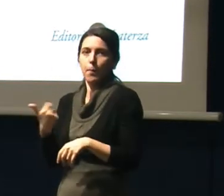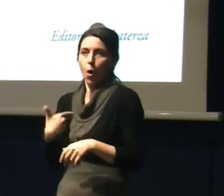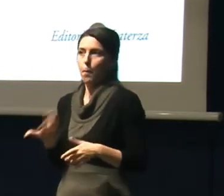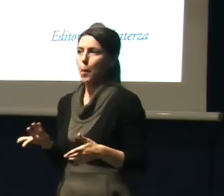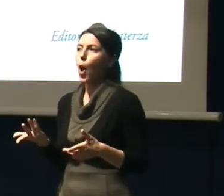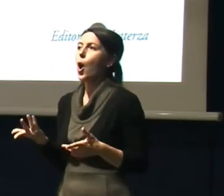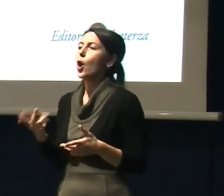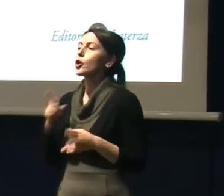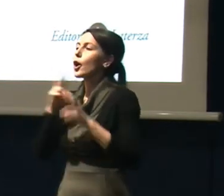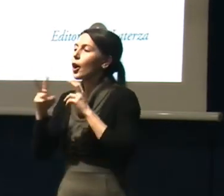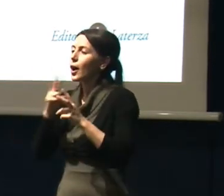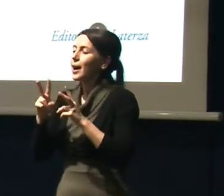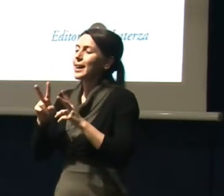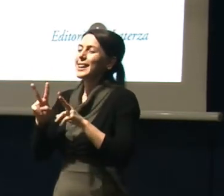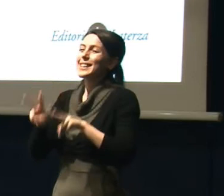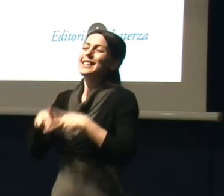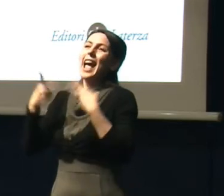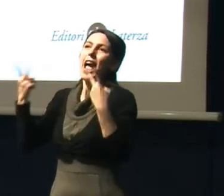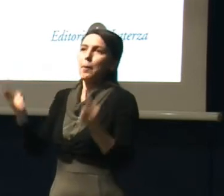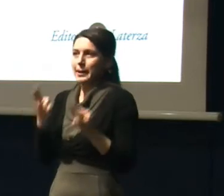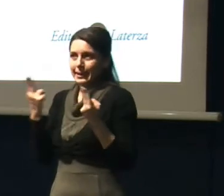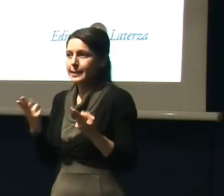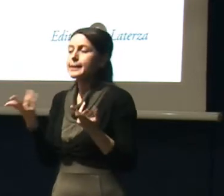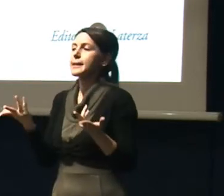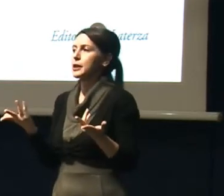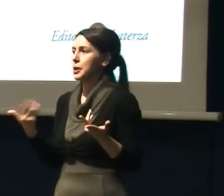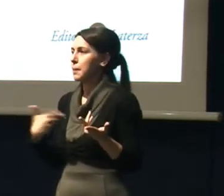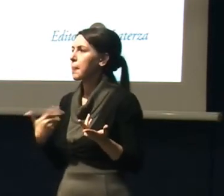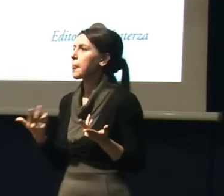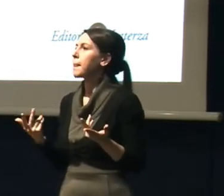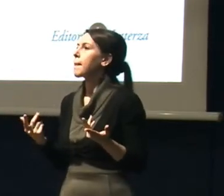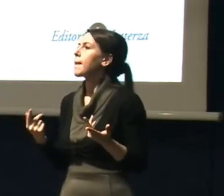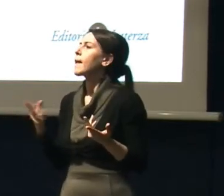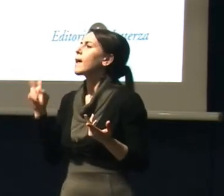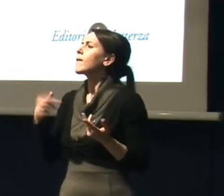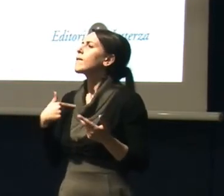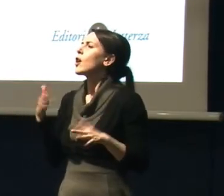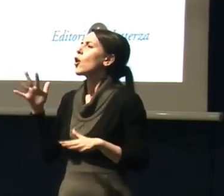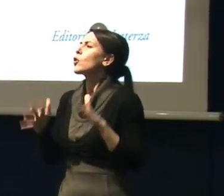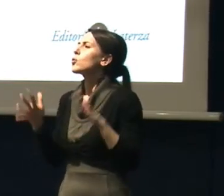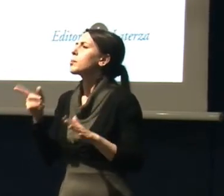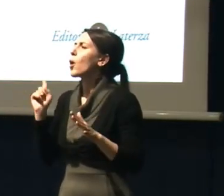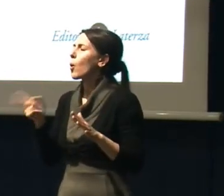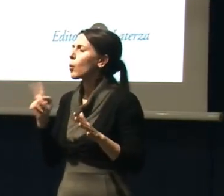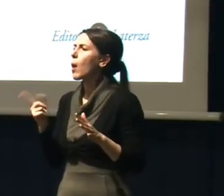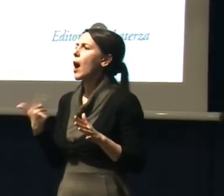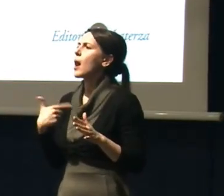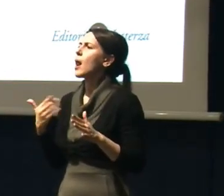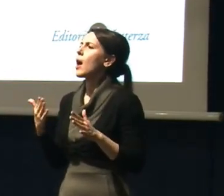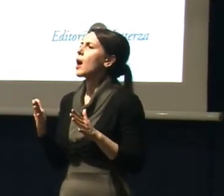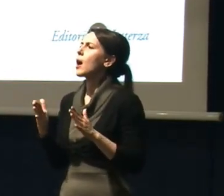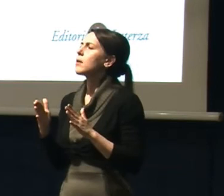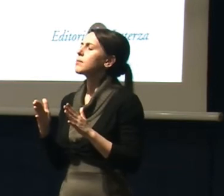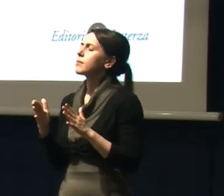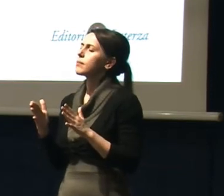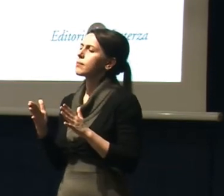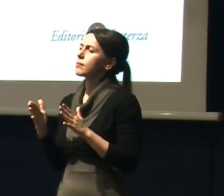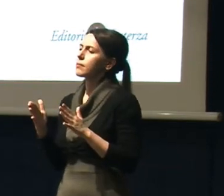risposte neanche semplificatorie non c'è dubbio che io ne parlo brevemente nel libro vedo anche un